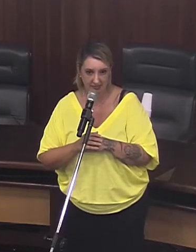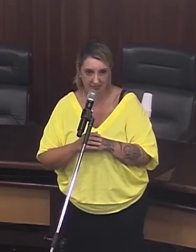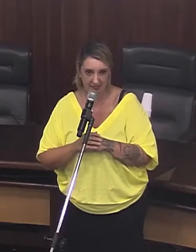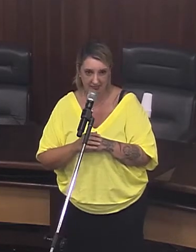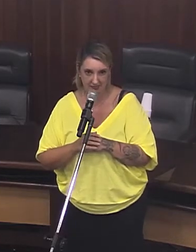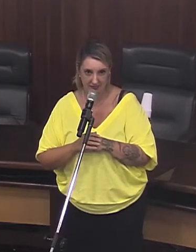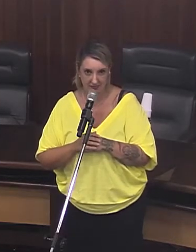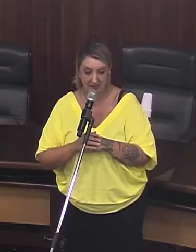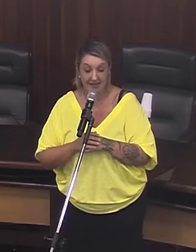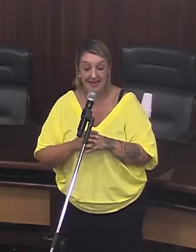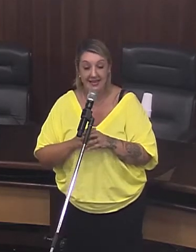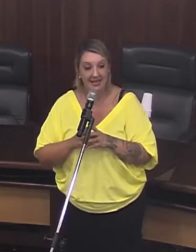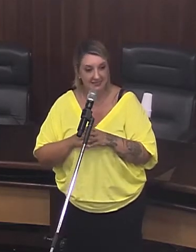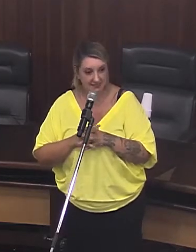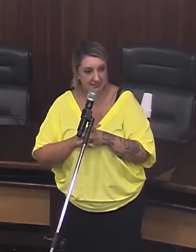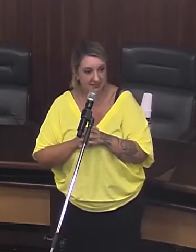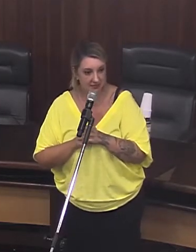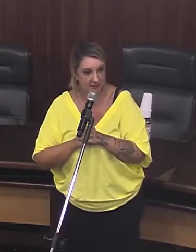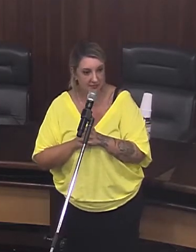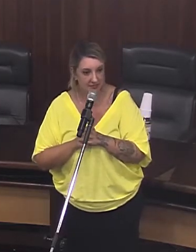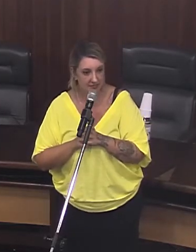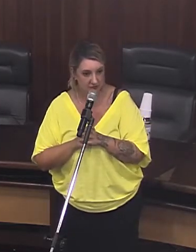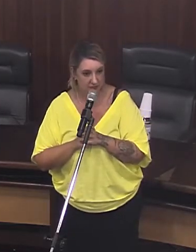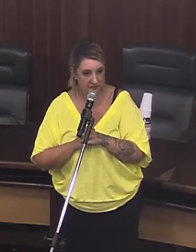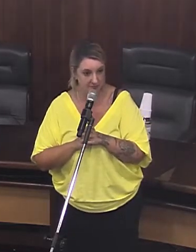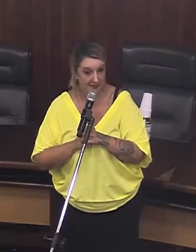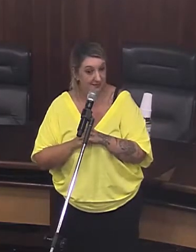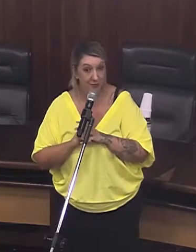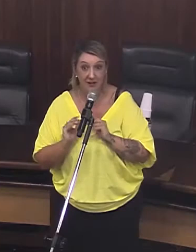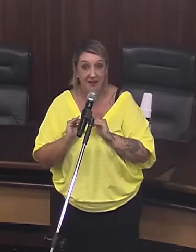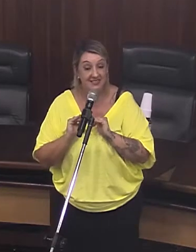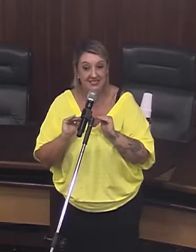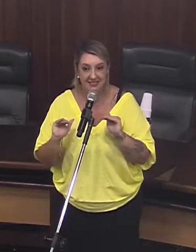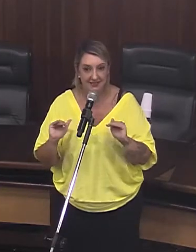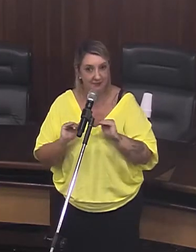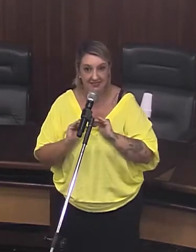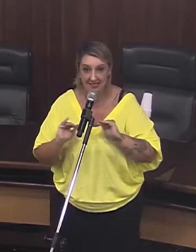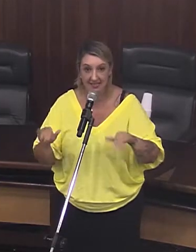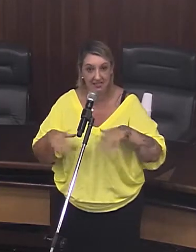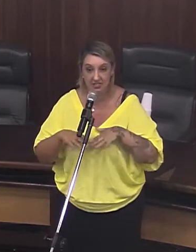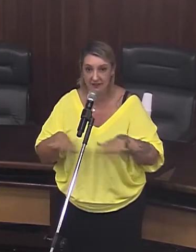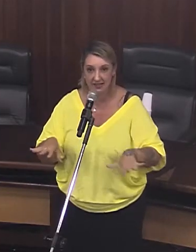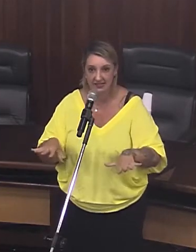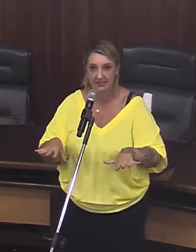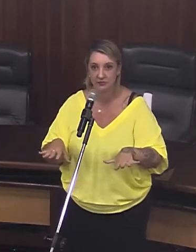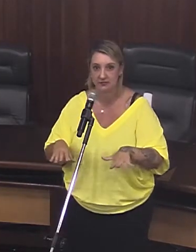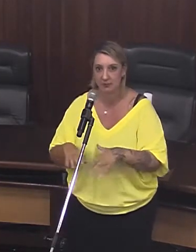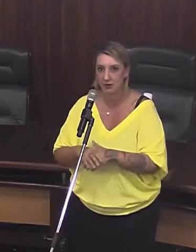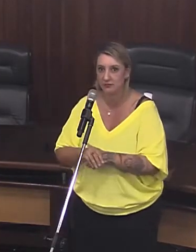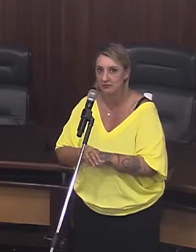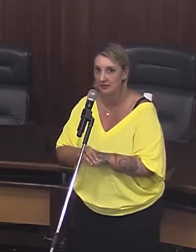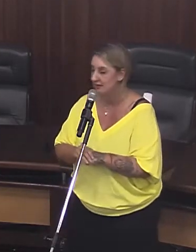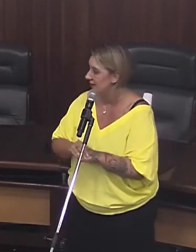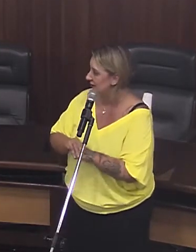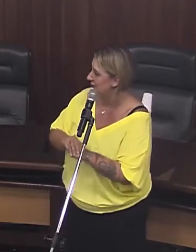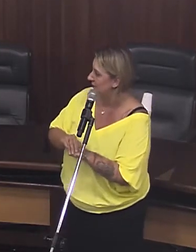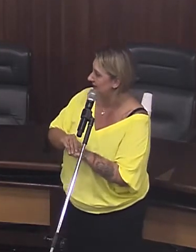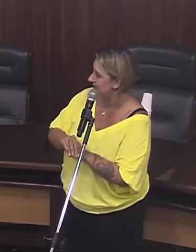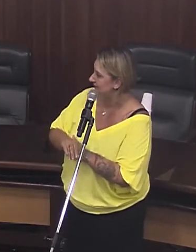treinar? Em casa vocês cantam a música da Xuxa, mas aqui a gente fala que não, tá bom? Passa, por